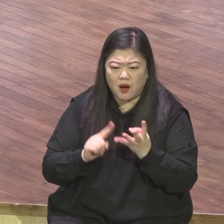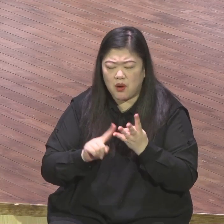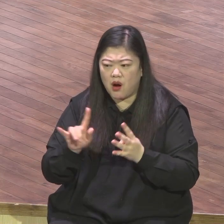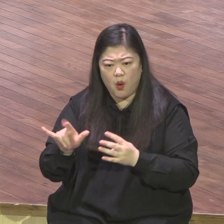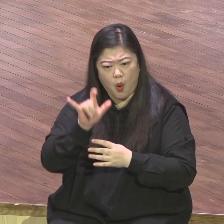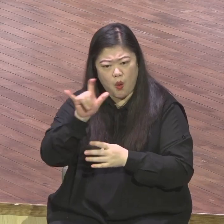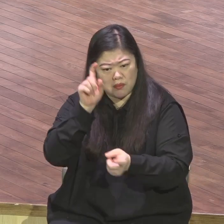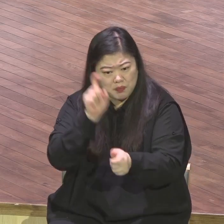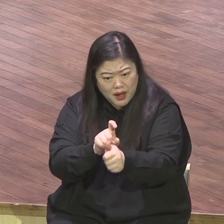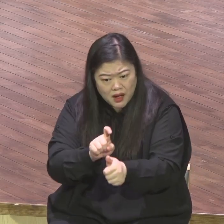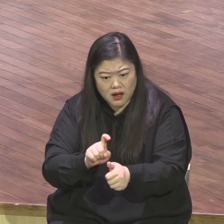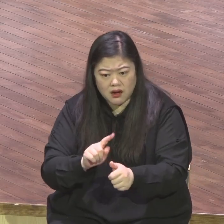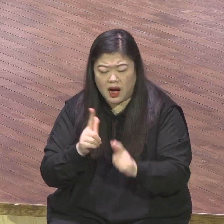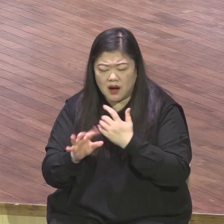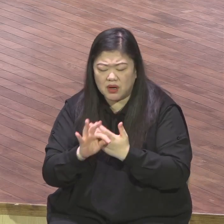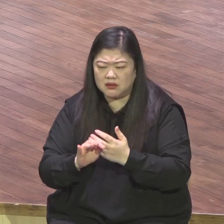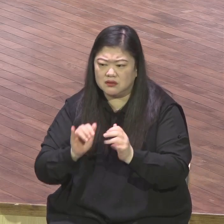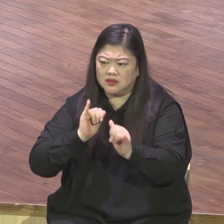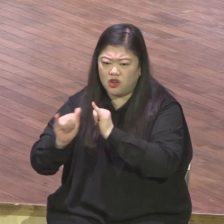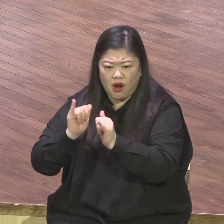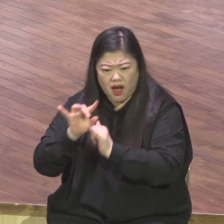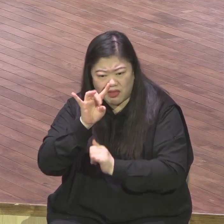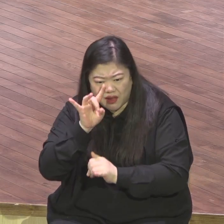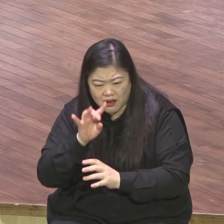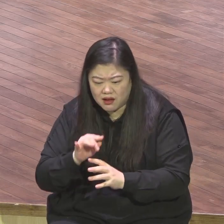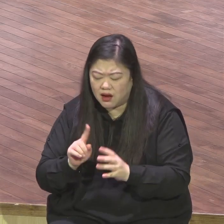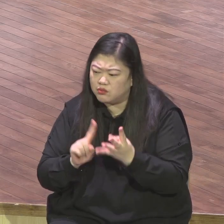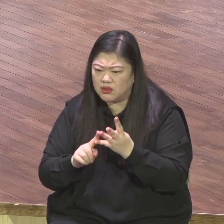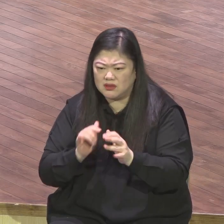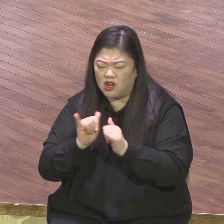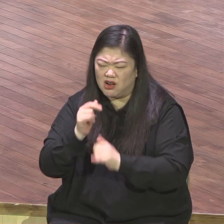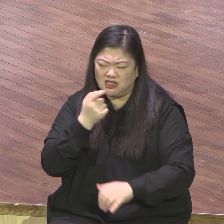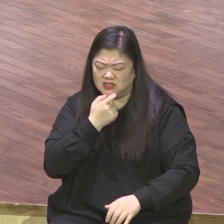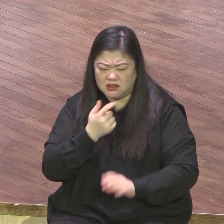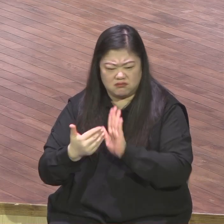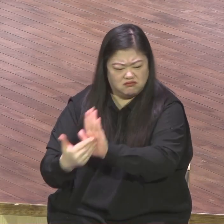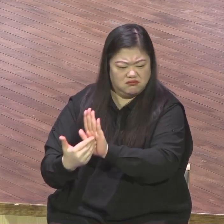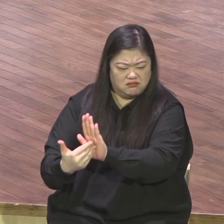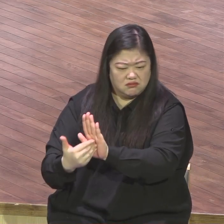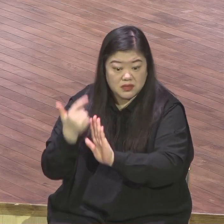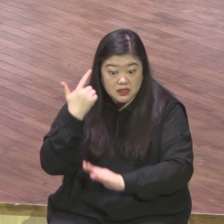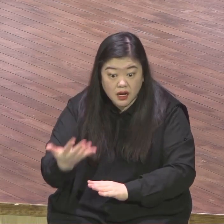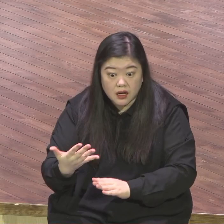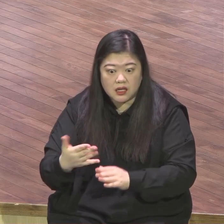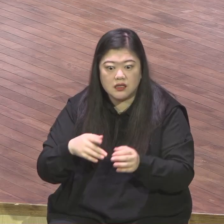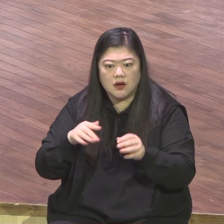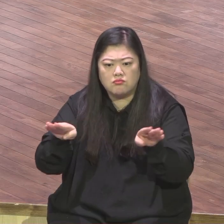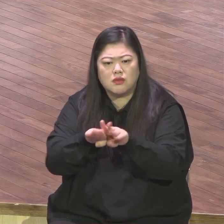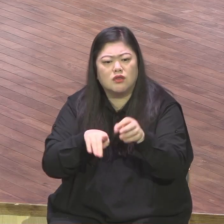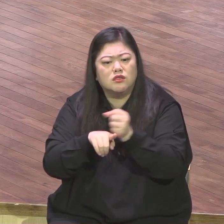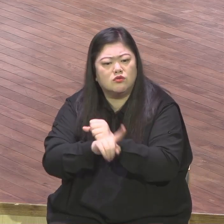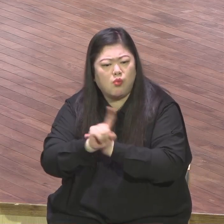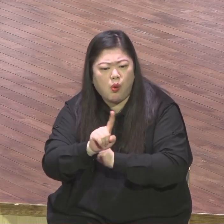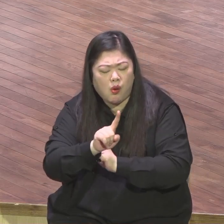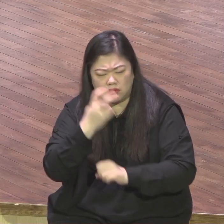때문에 연락 두절이 안 되는지 연락 거부하는 전부 세밀하게 분석 파악을 하고 있어요 전부 다.